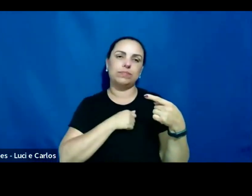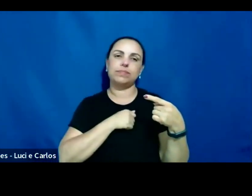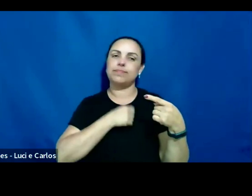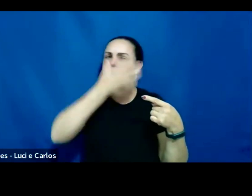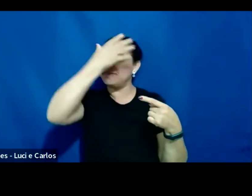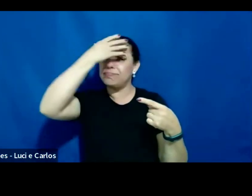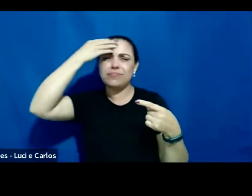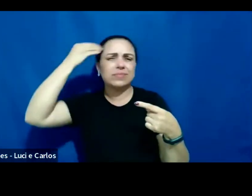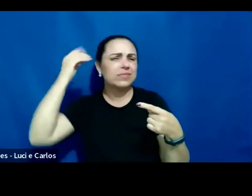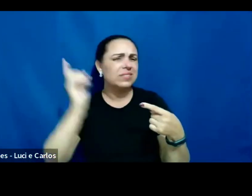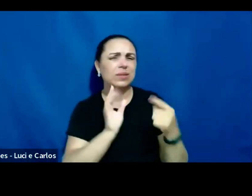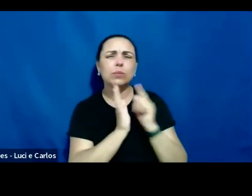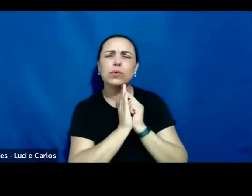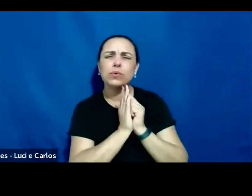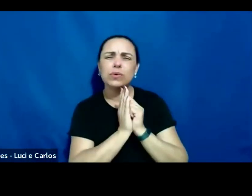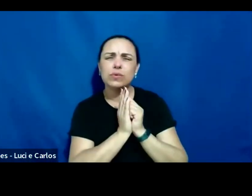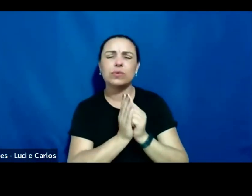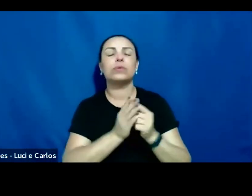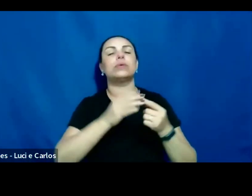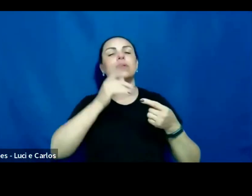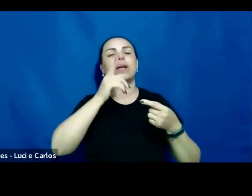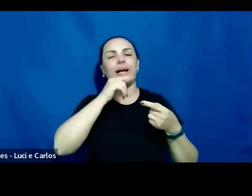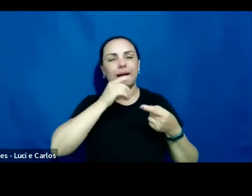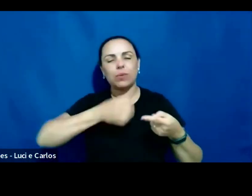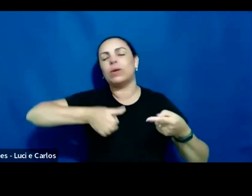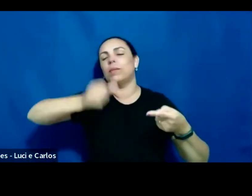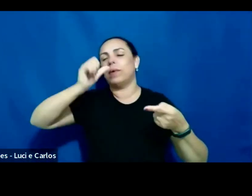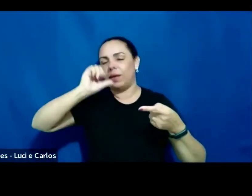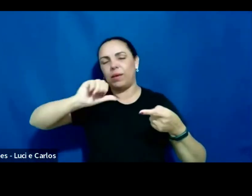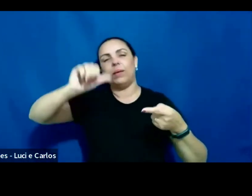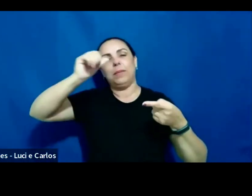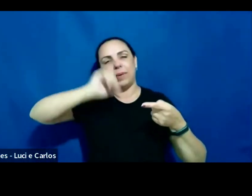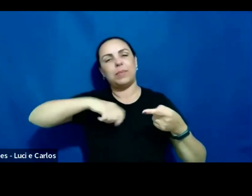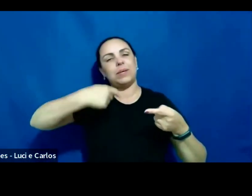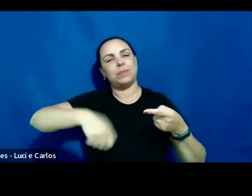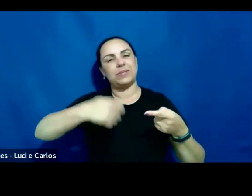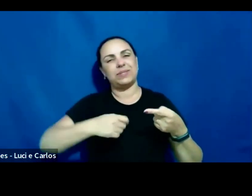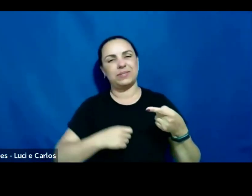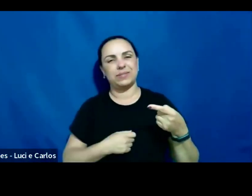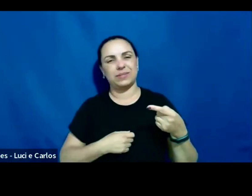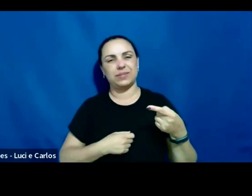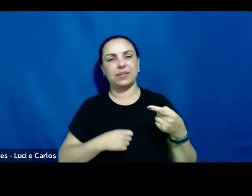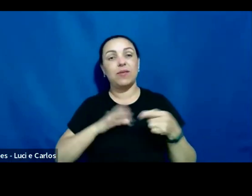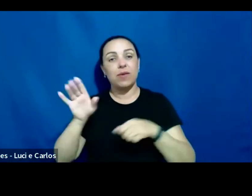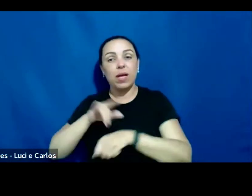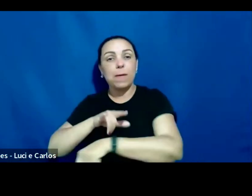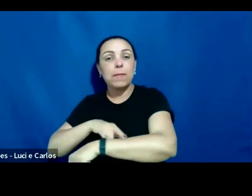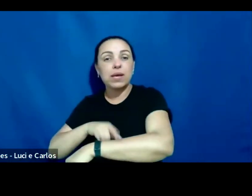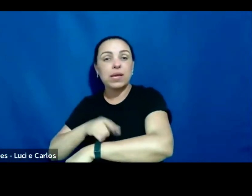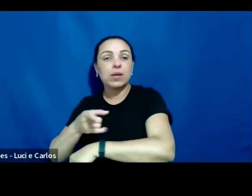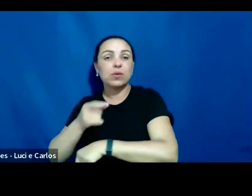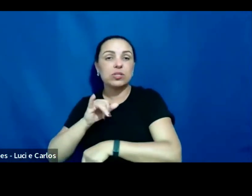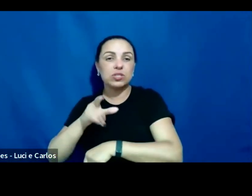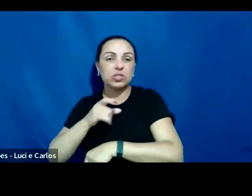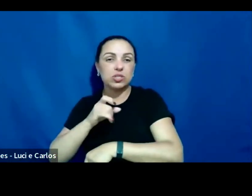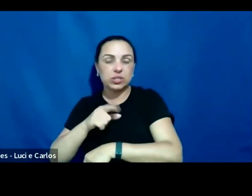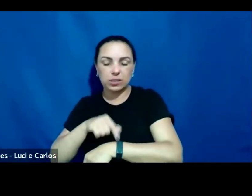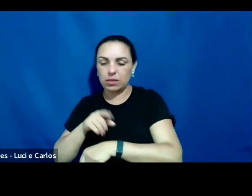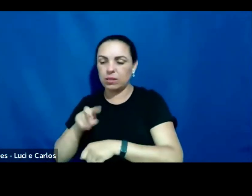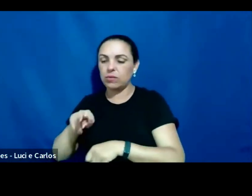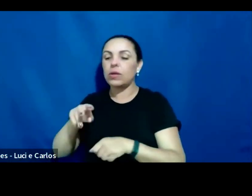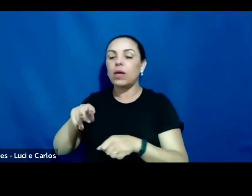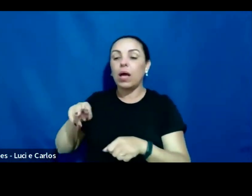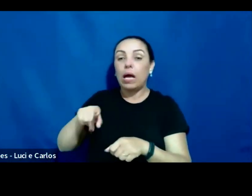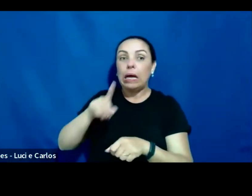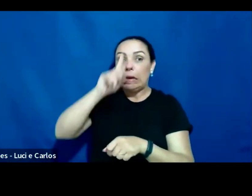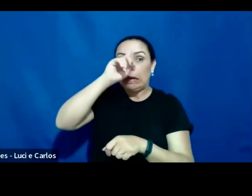esqueçam disso nunca. Mantenham-se bem hidratados. Foi lá no banheiro fazer xixi, a urina está amarela,